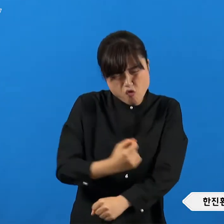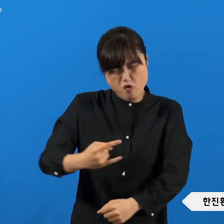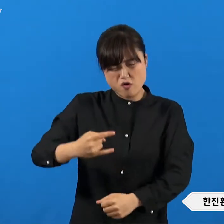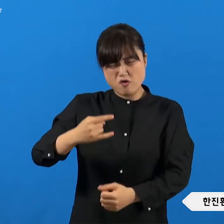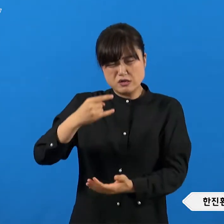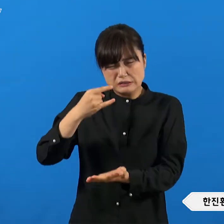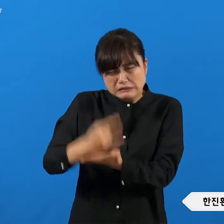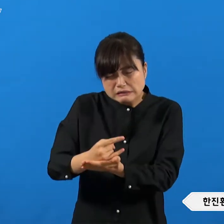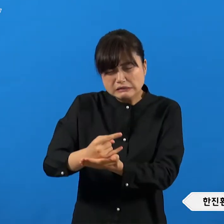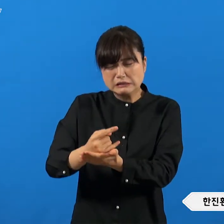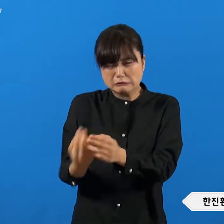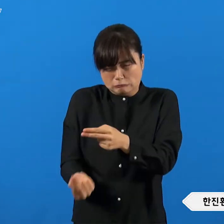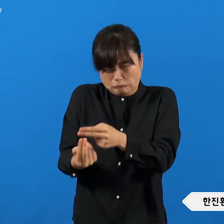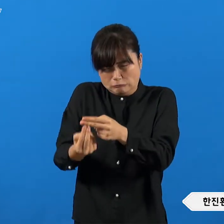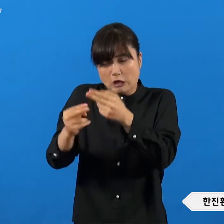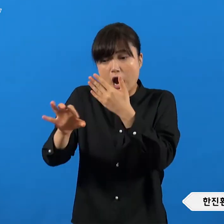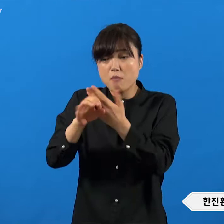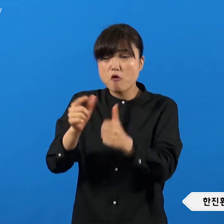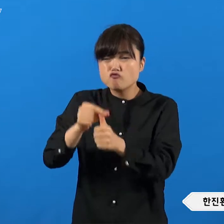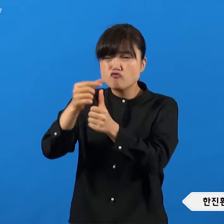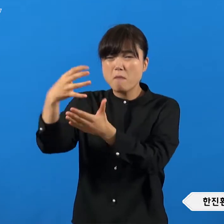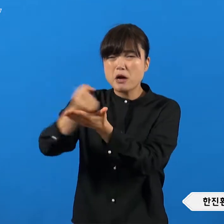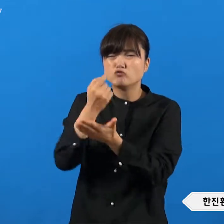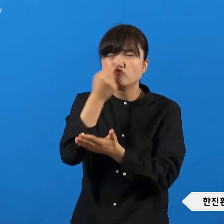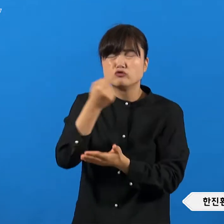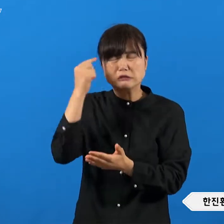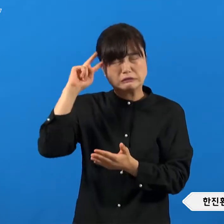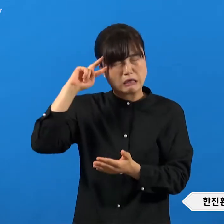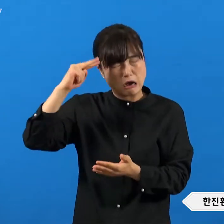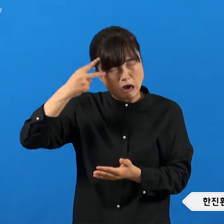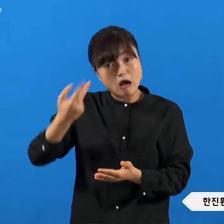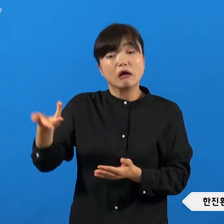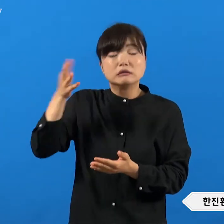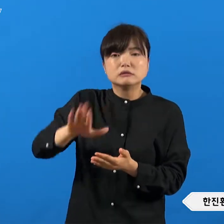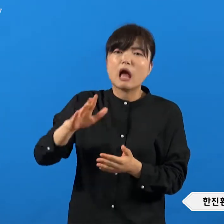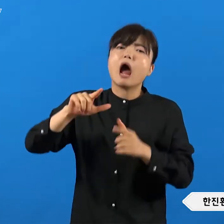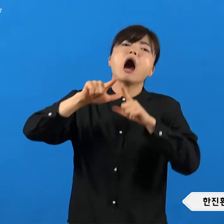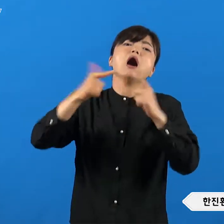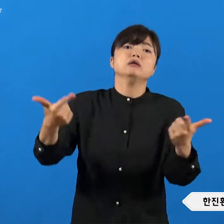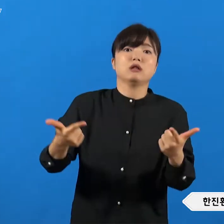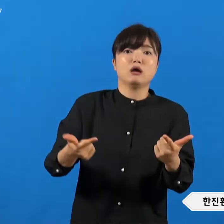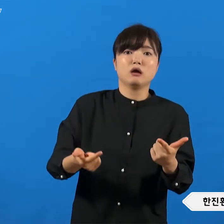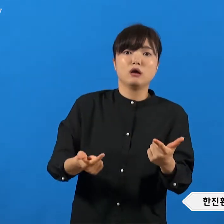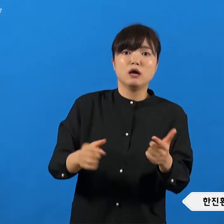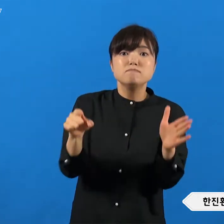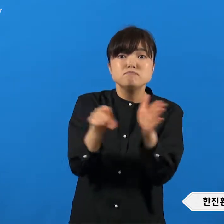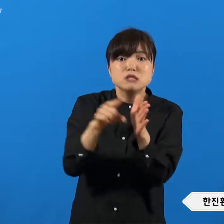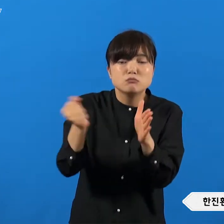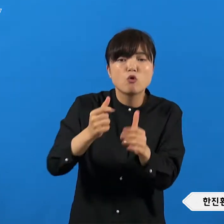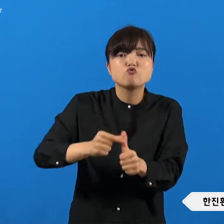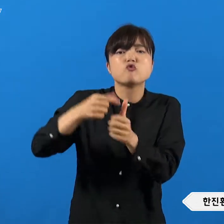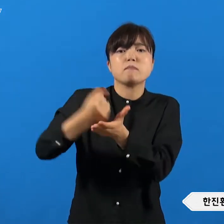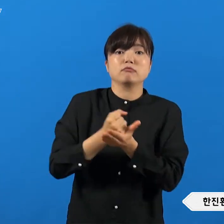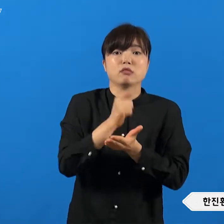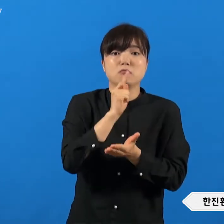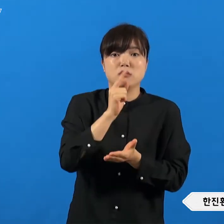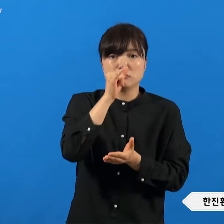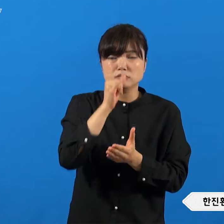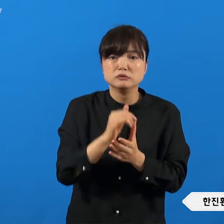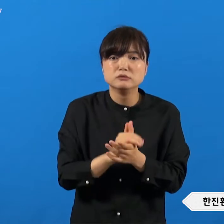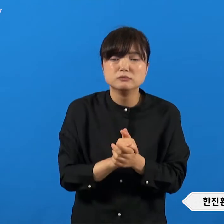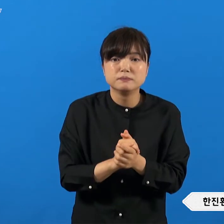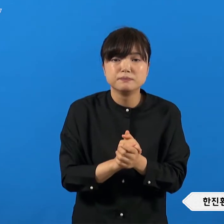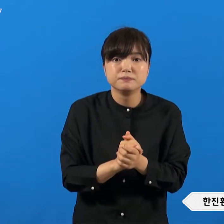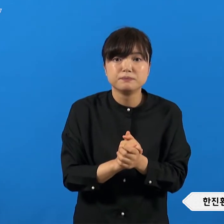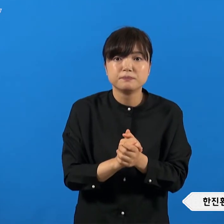쌓아야 구원의 자리로 나아갈 수 있을 줄 아는데 아니다. 믿음으로 구원받는 것이다.